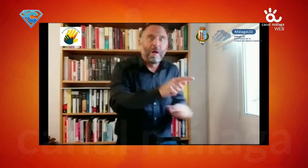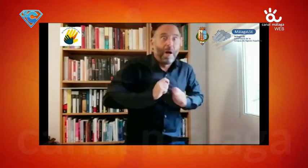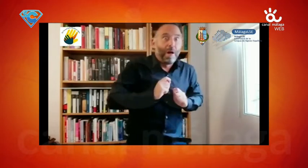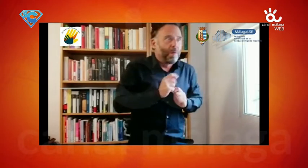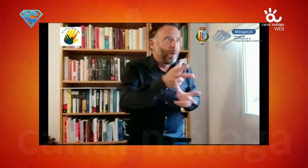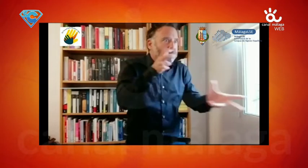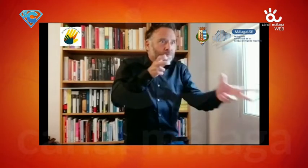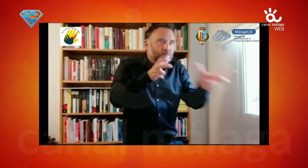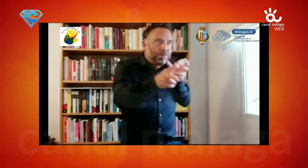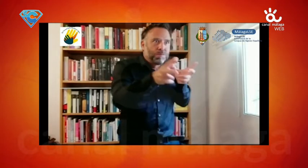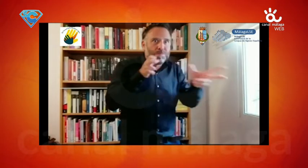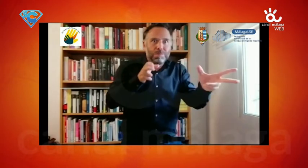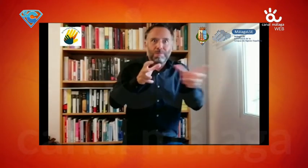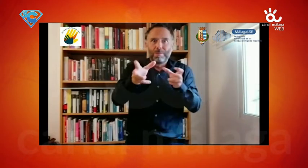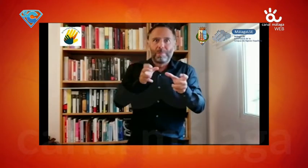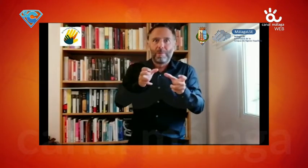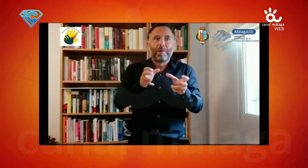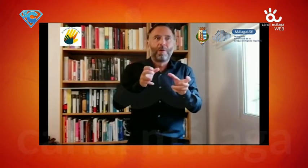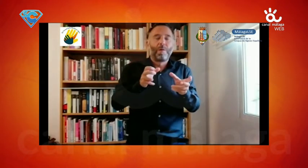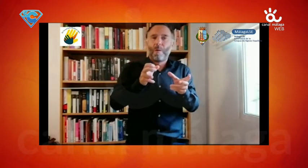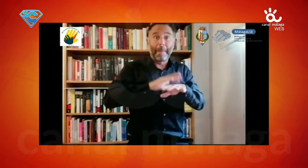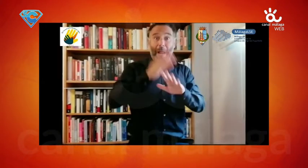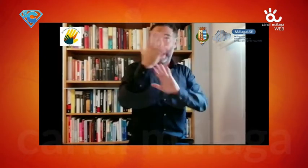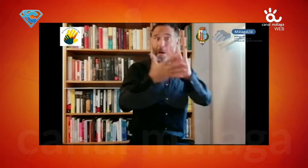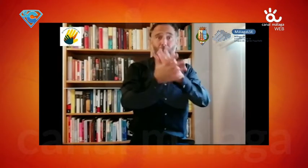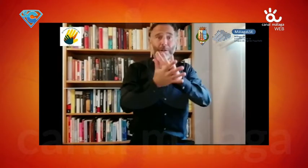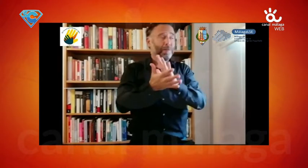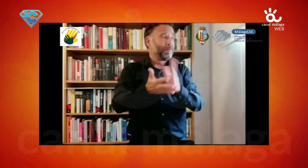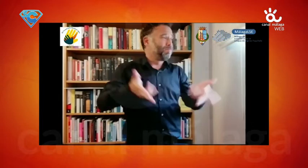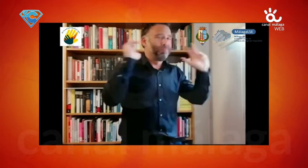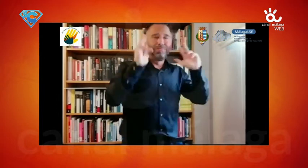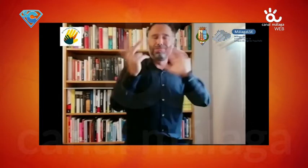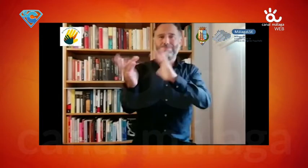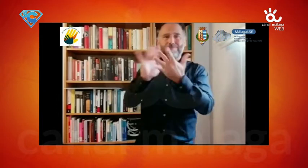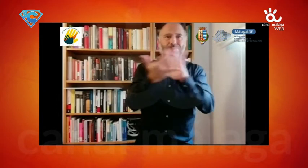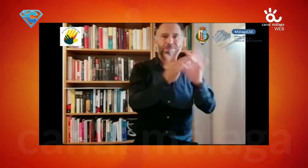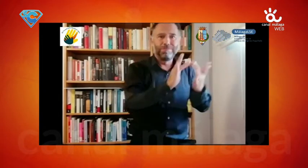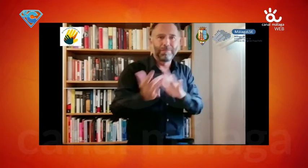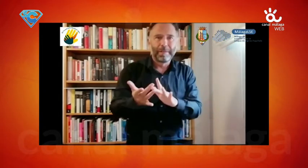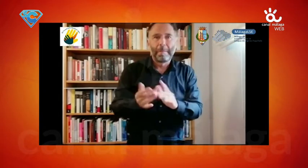rápida. La lengua de signos también me ha dado libertad para relacionarme.